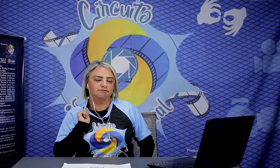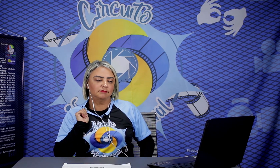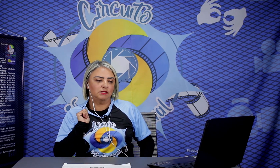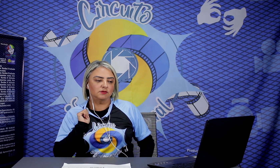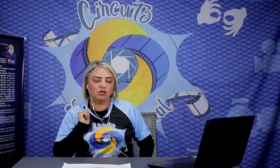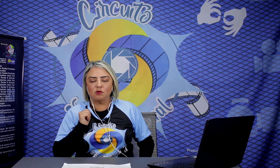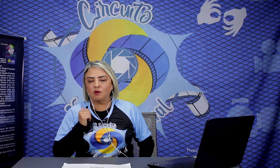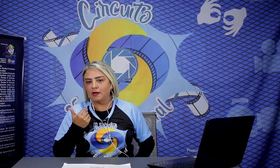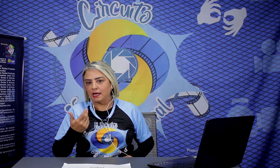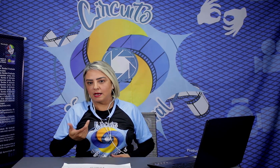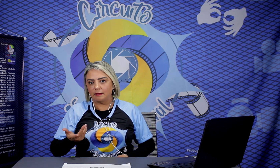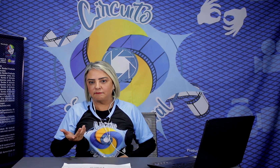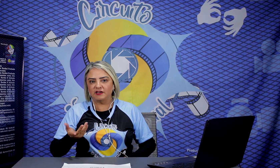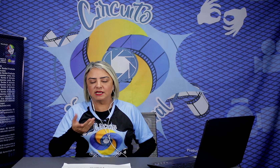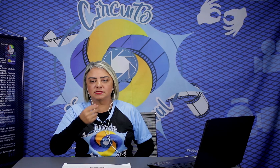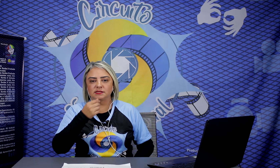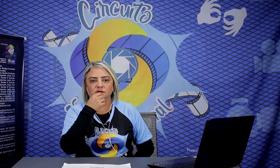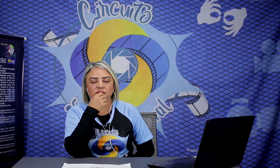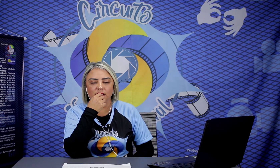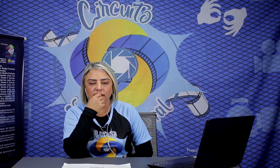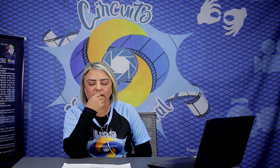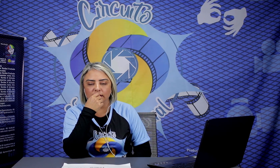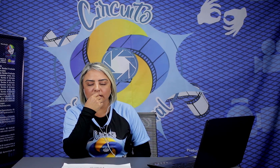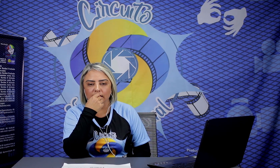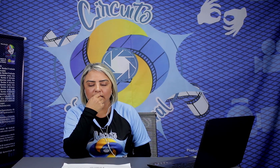Não sei qual é a variação que tá aí.